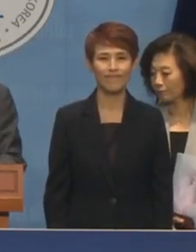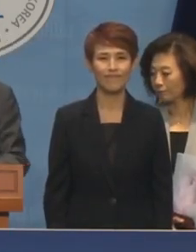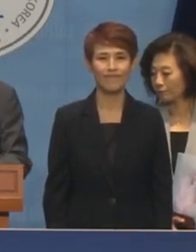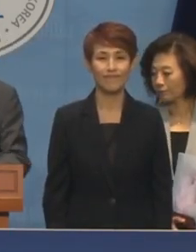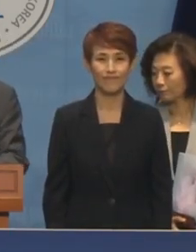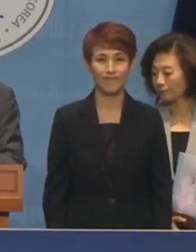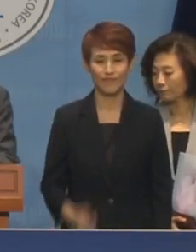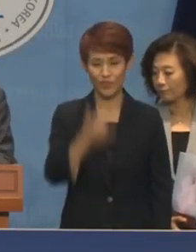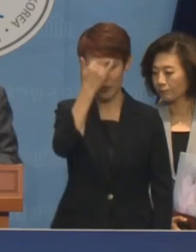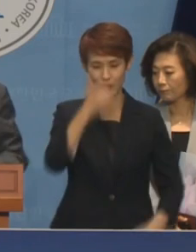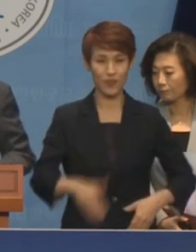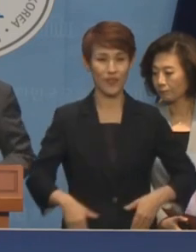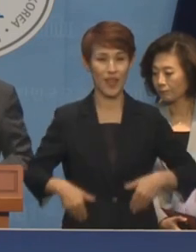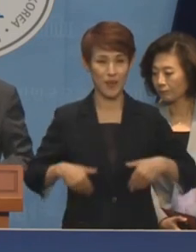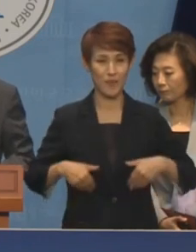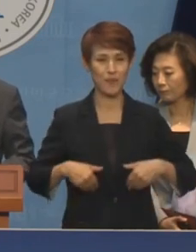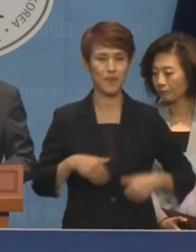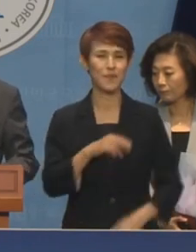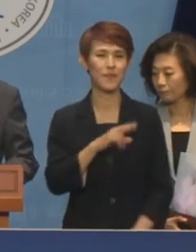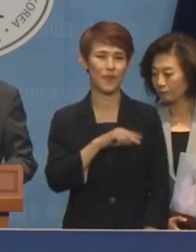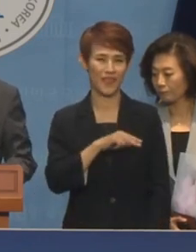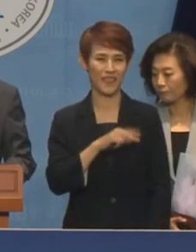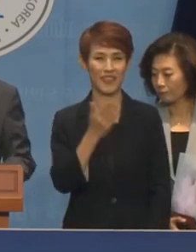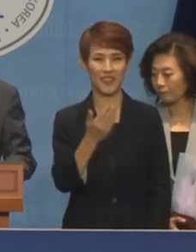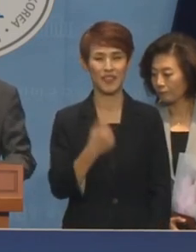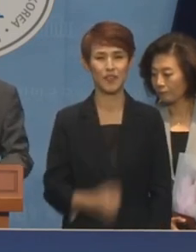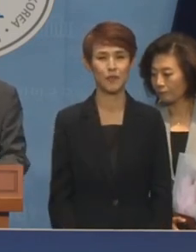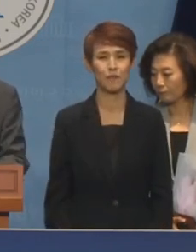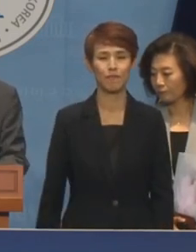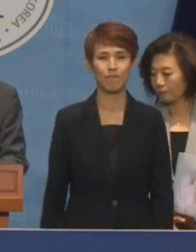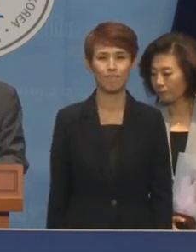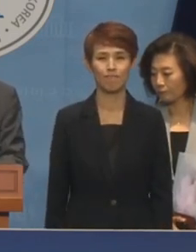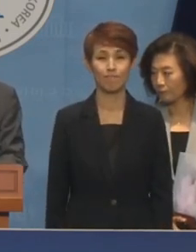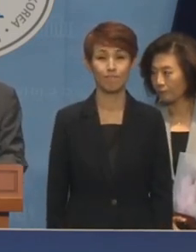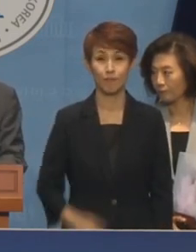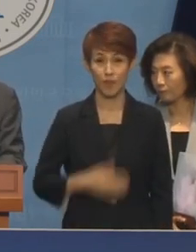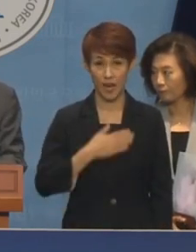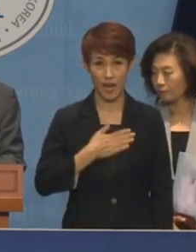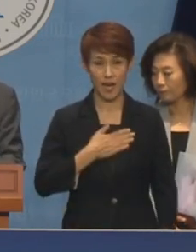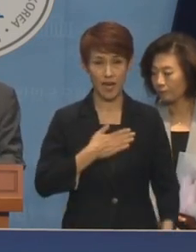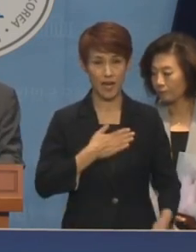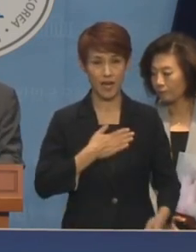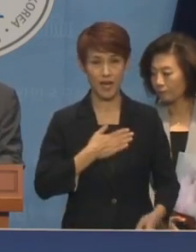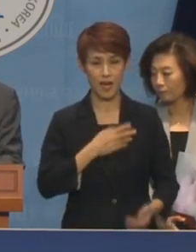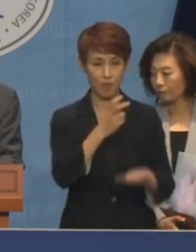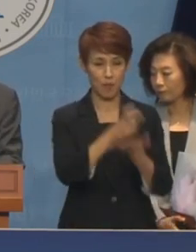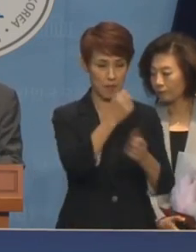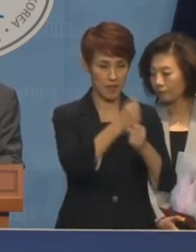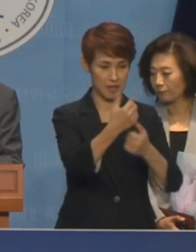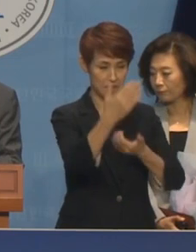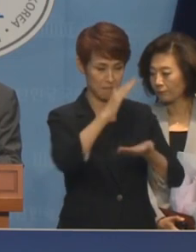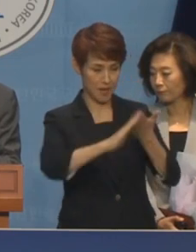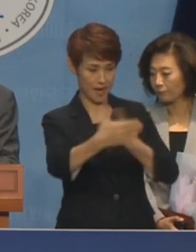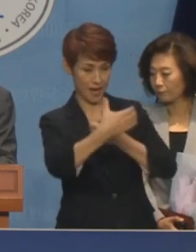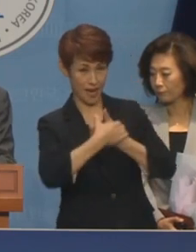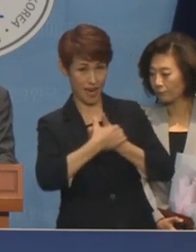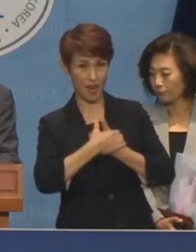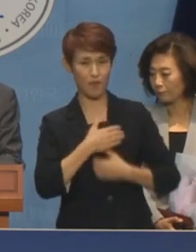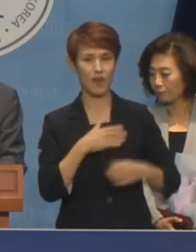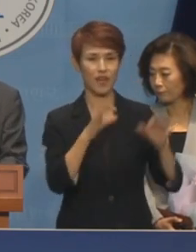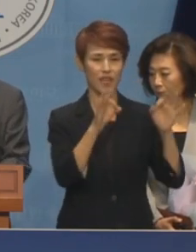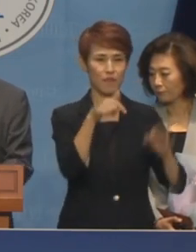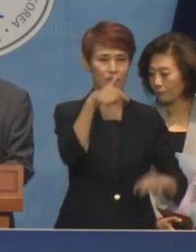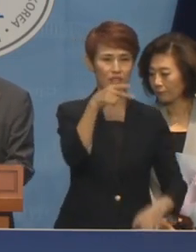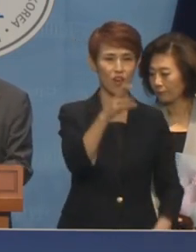네, 충남 천안을 국회의원 이재관입니다. 제가 이어받을 법안은 21대